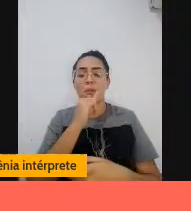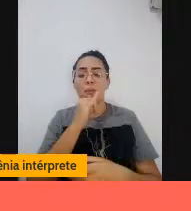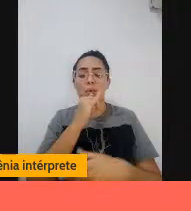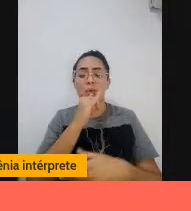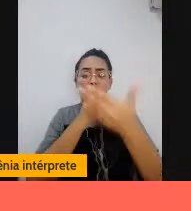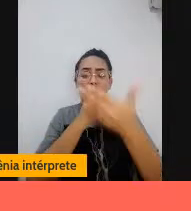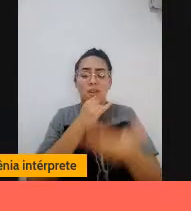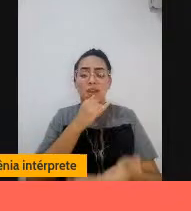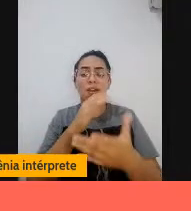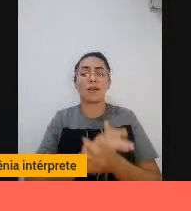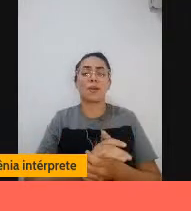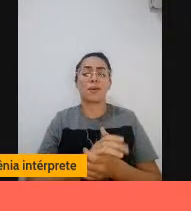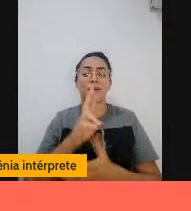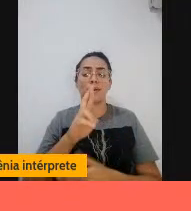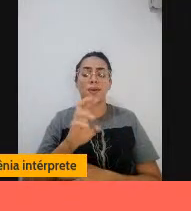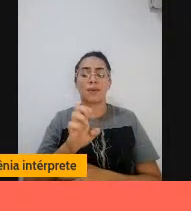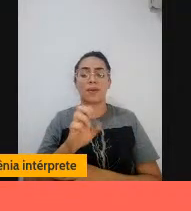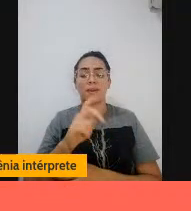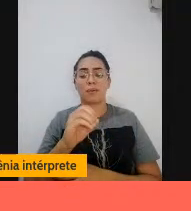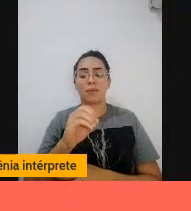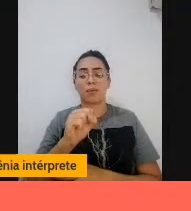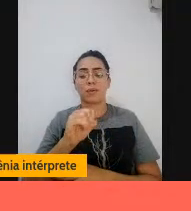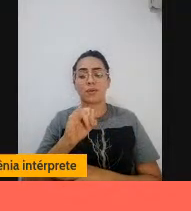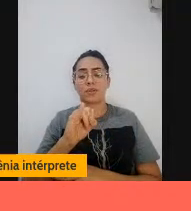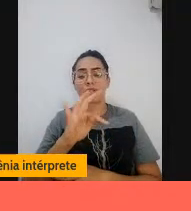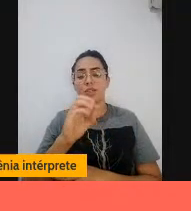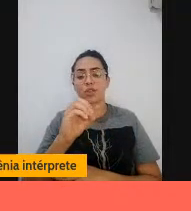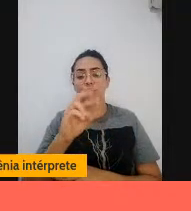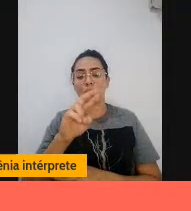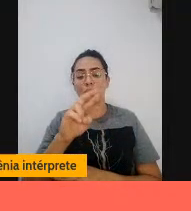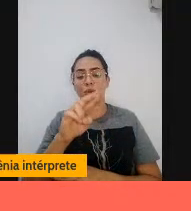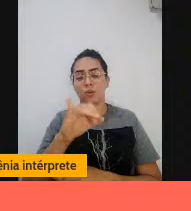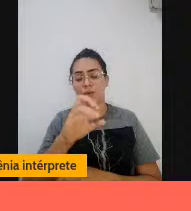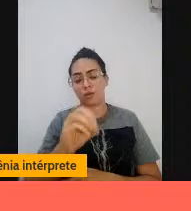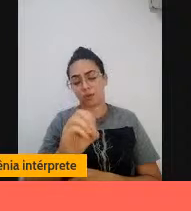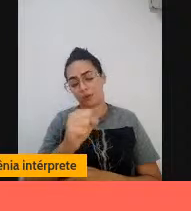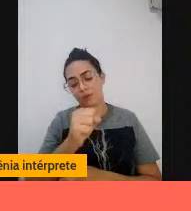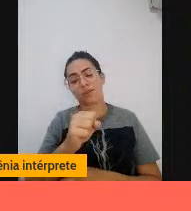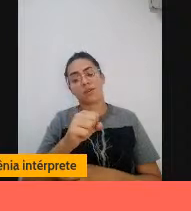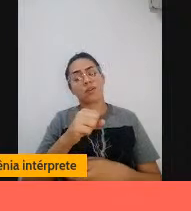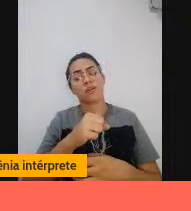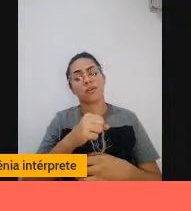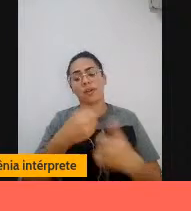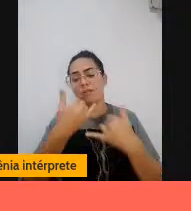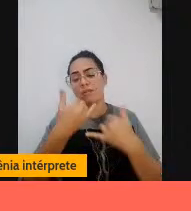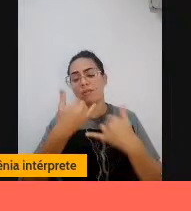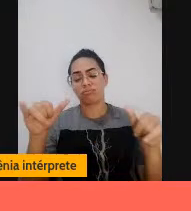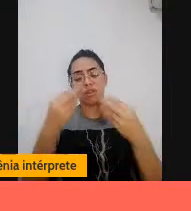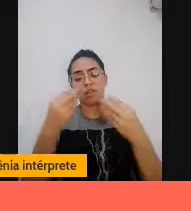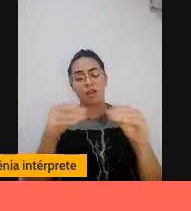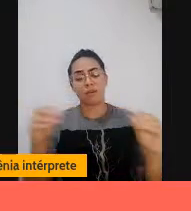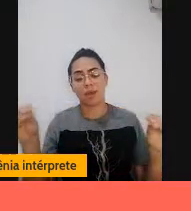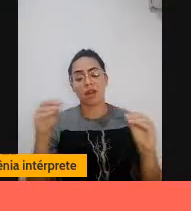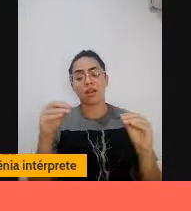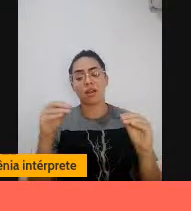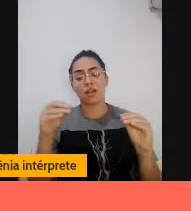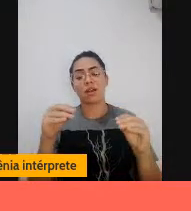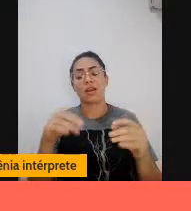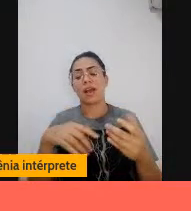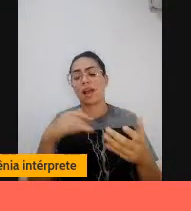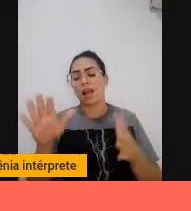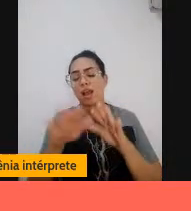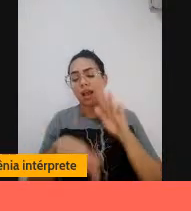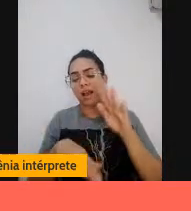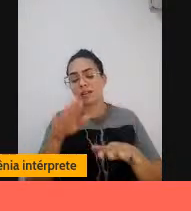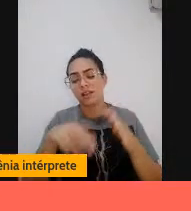repositórios da nossa produção, repositórios das tantas publicações. A gente às vezes cita autores, né,